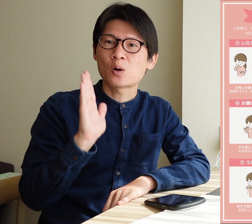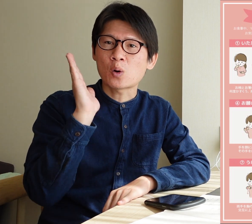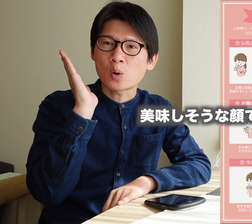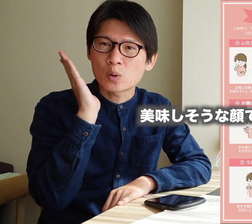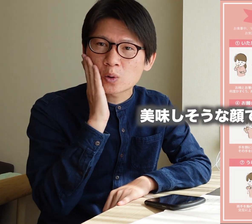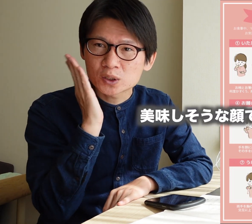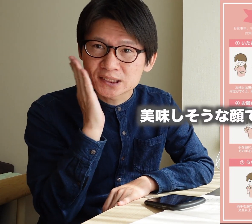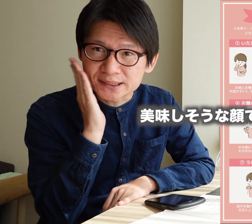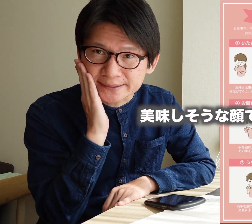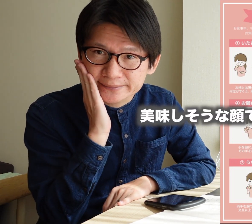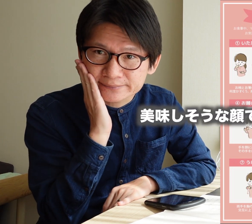おいしい。